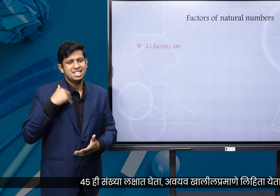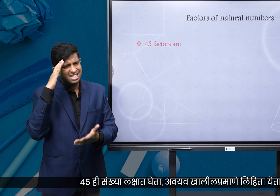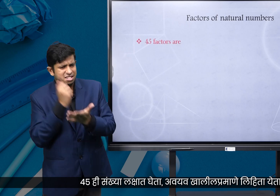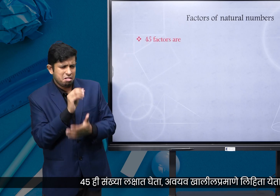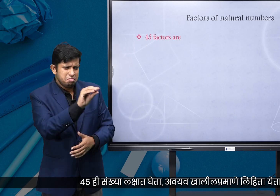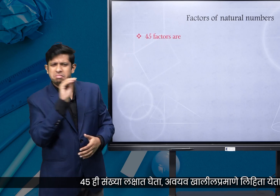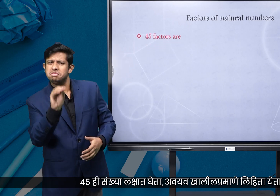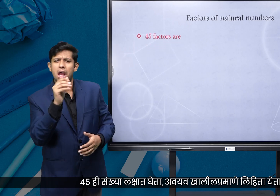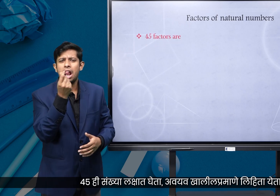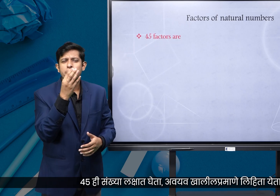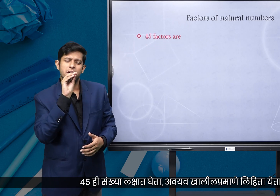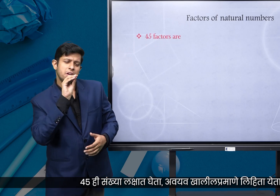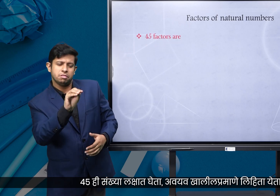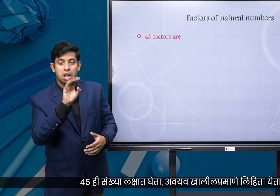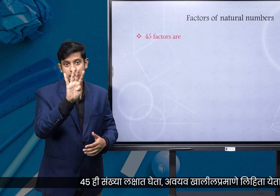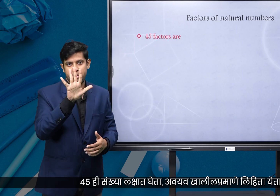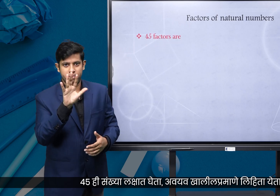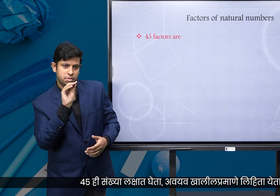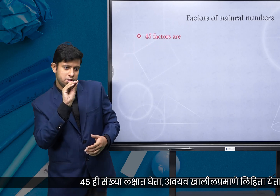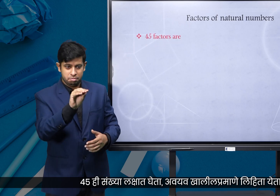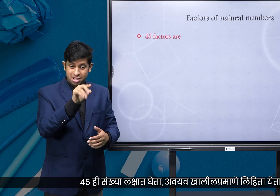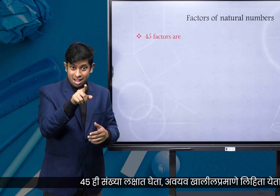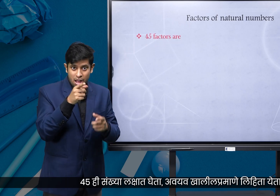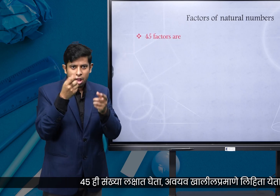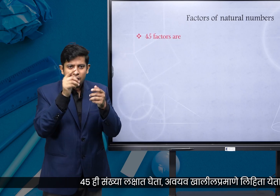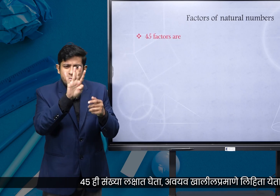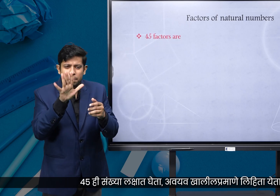45 ही संख्या लक्षात घेता अवयव खालीलप्रमाणे लिहिता येतात.